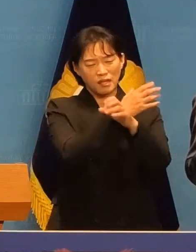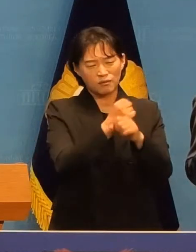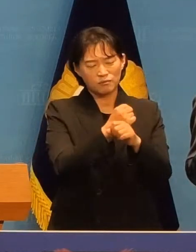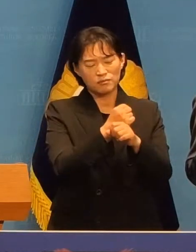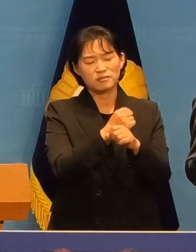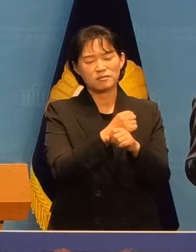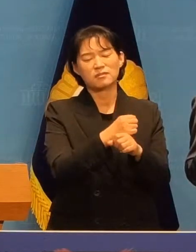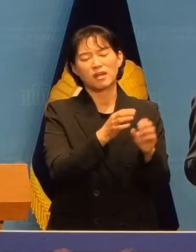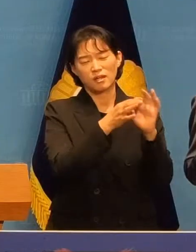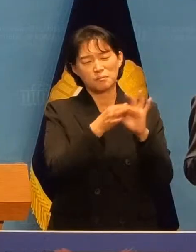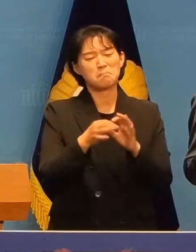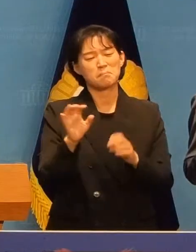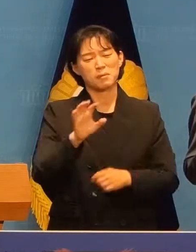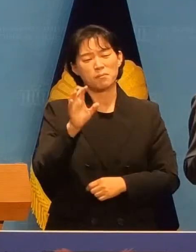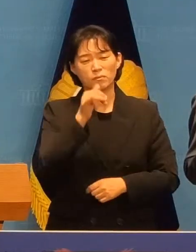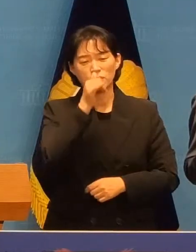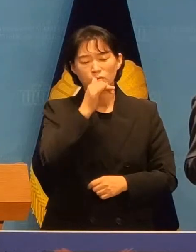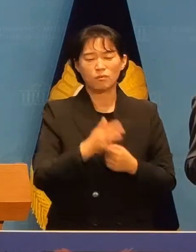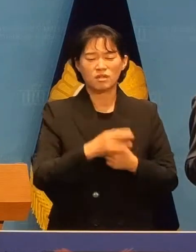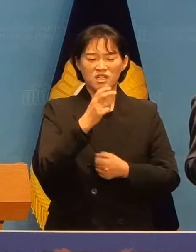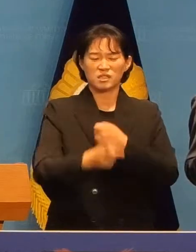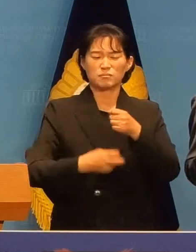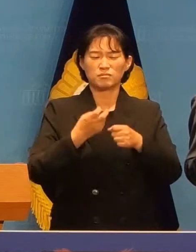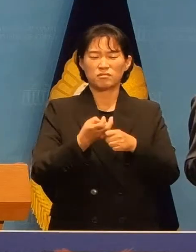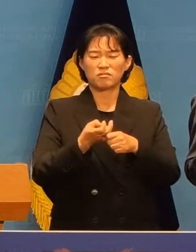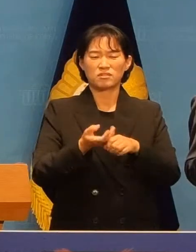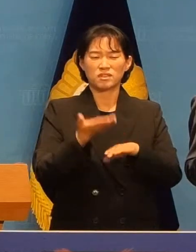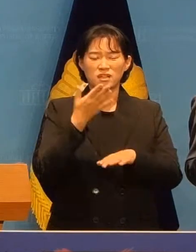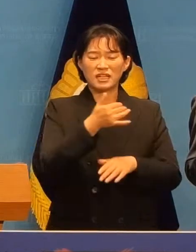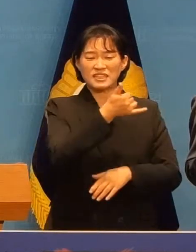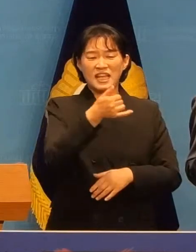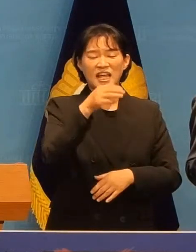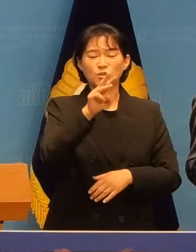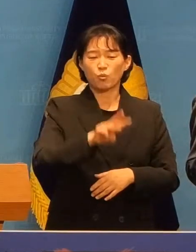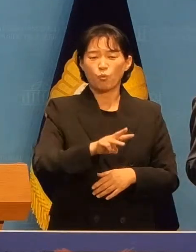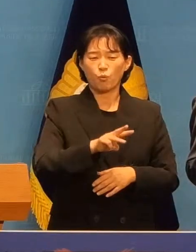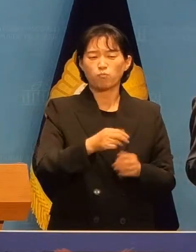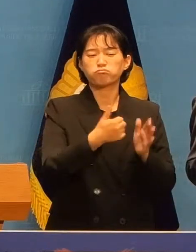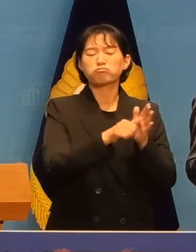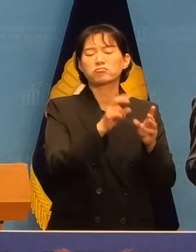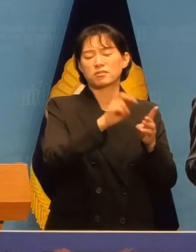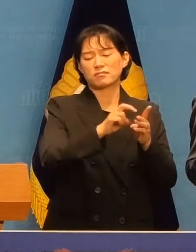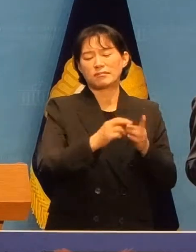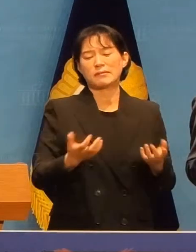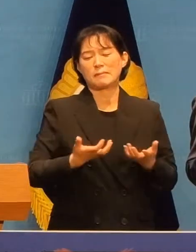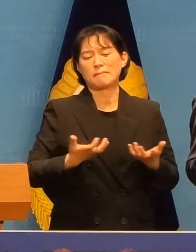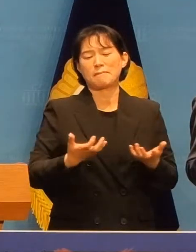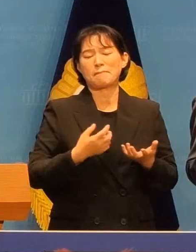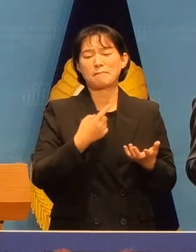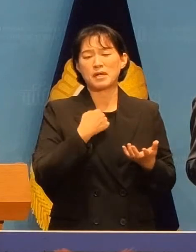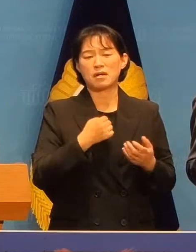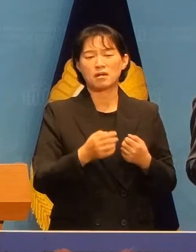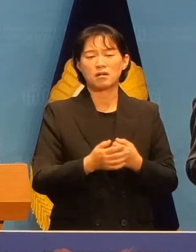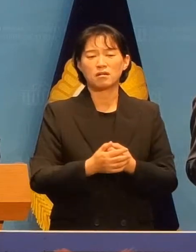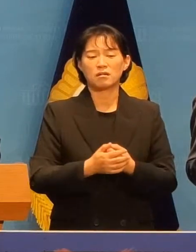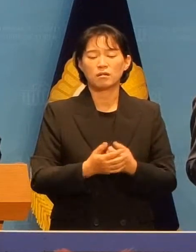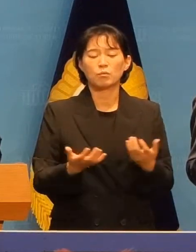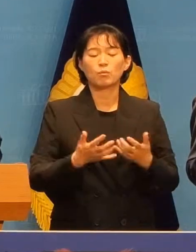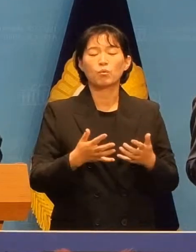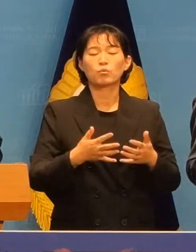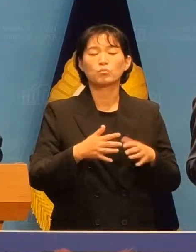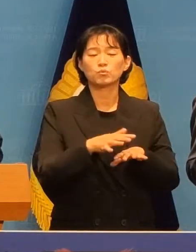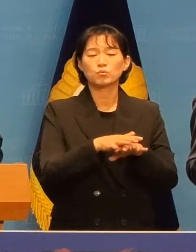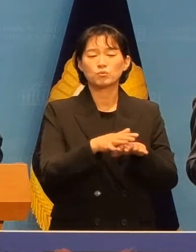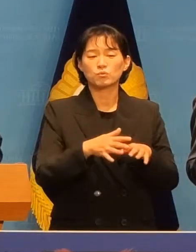반복되어 왔고 저희는 20년 넘게 세종물류센터에서 일해왔습니다. 노동조합이 설립된